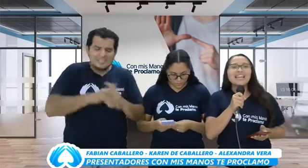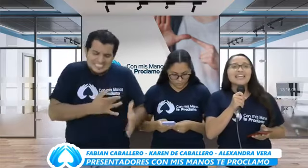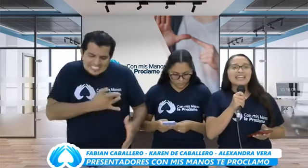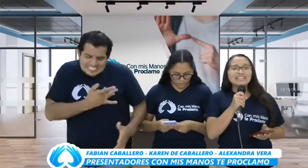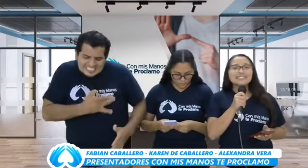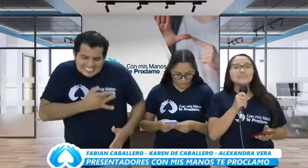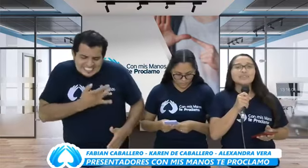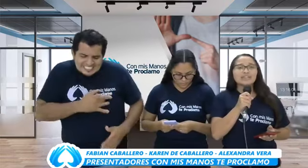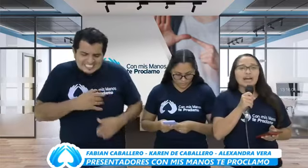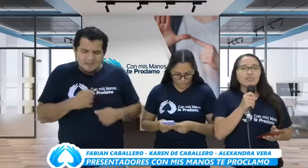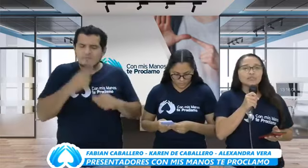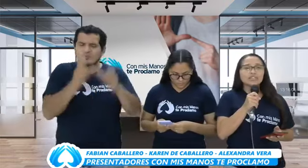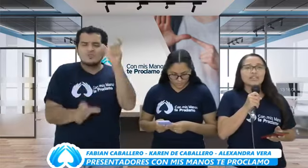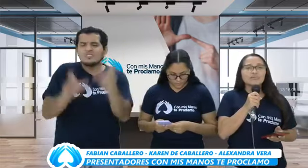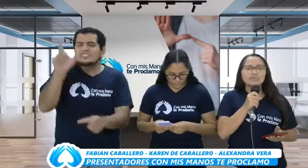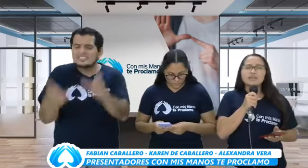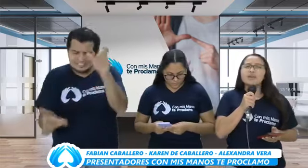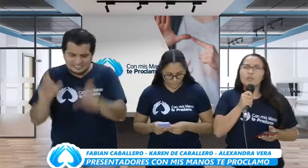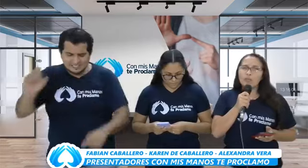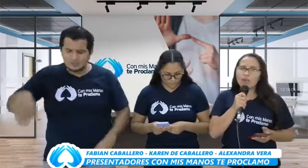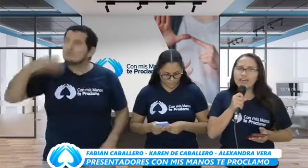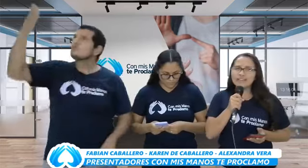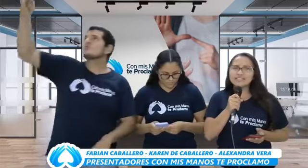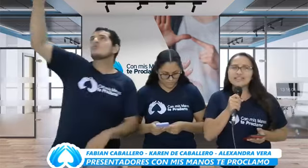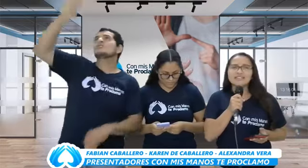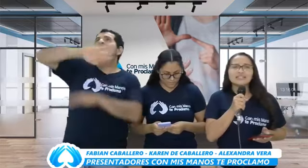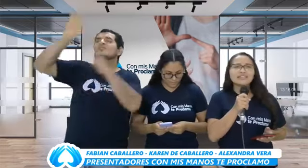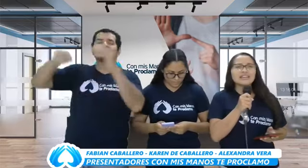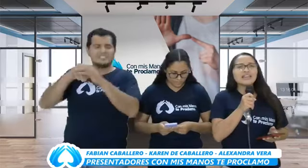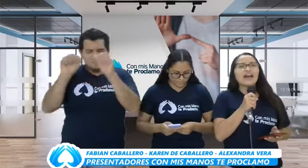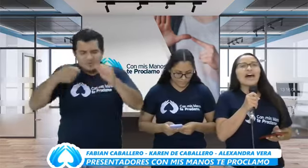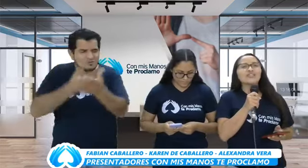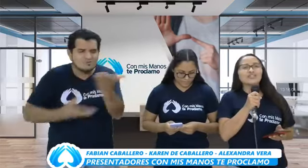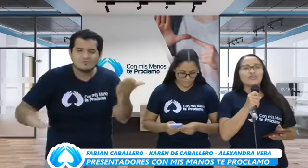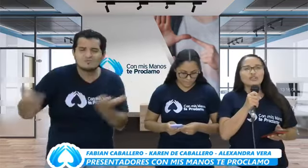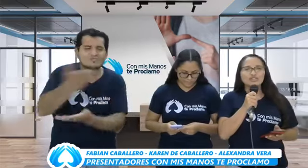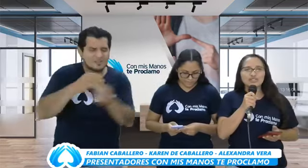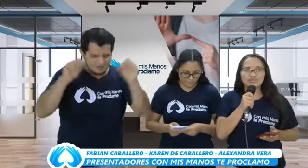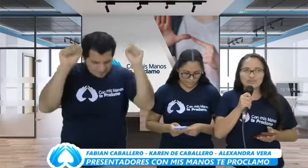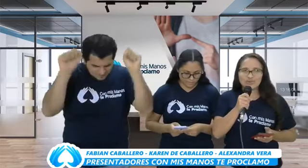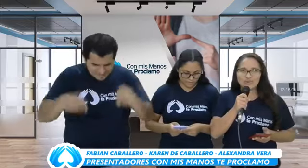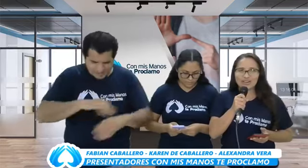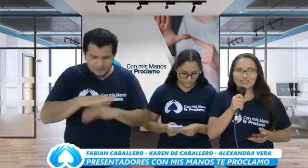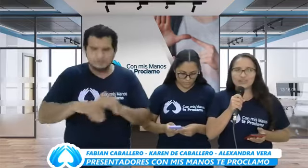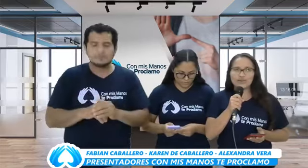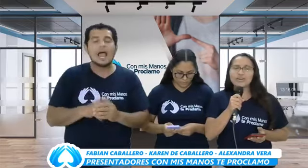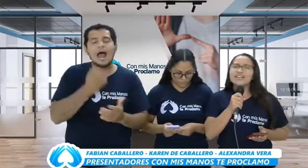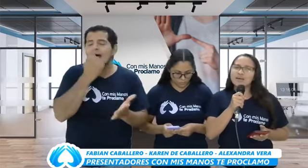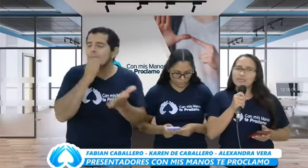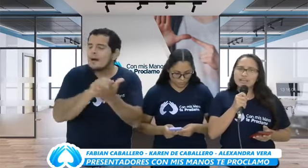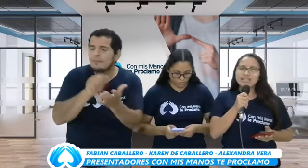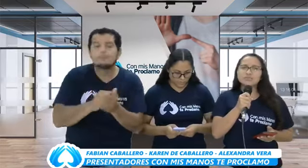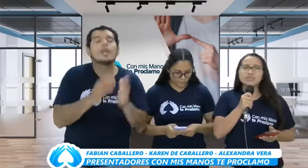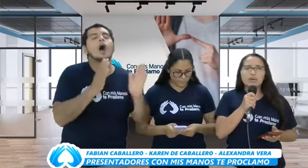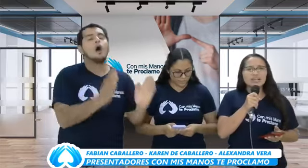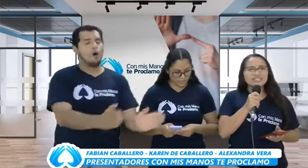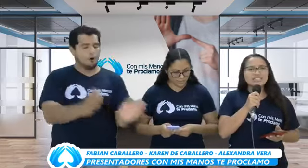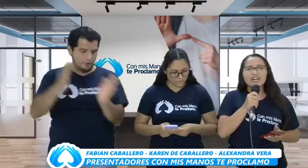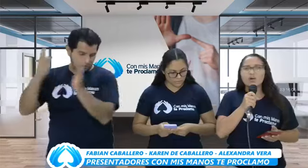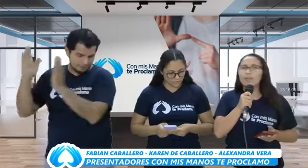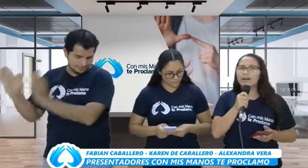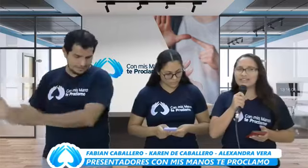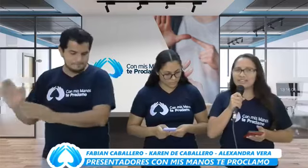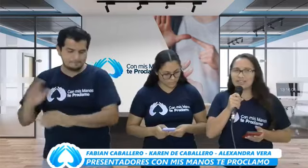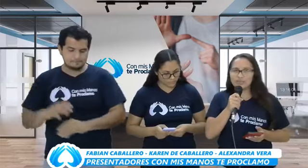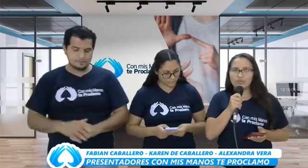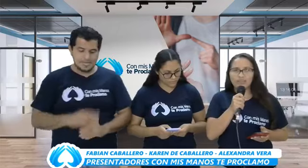también les invitamos que también puedan sentir a Dios en su corazón. También les invitamos a que